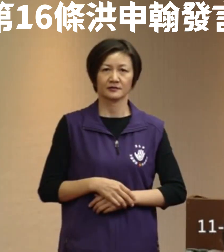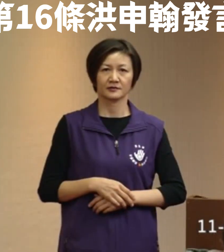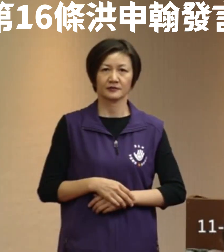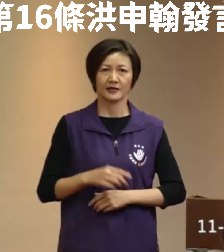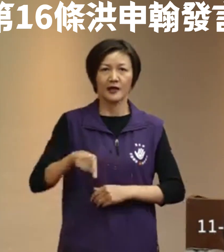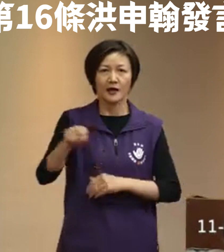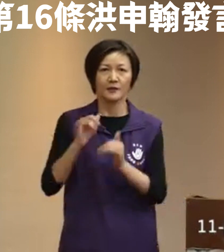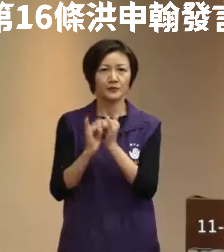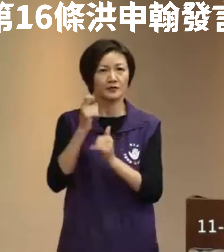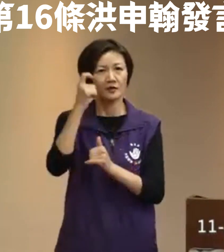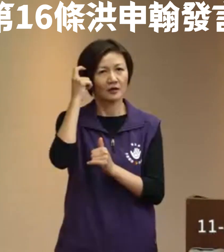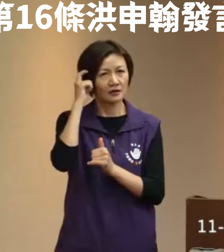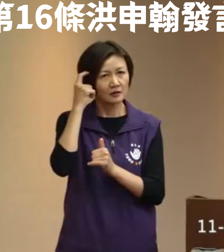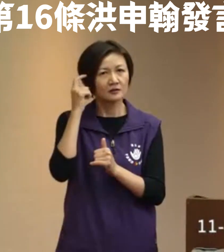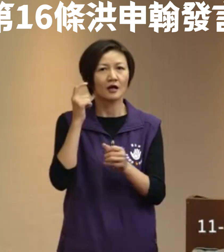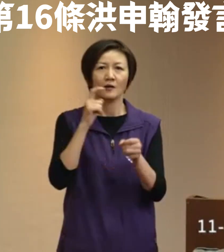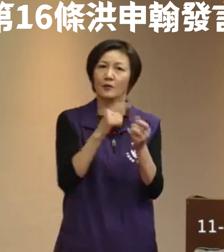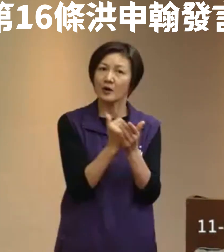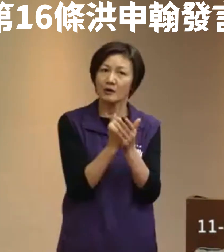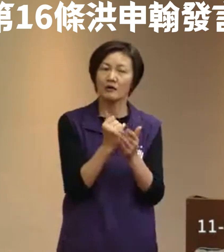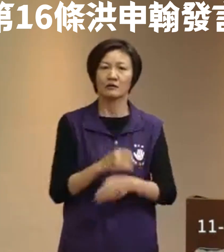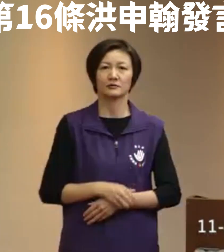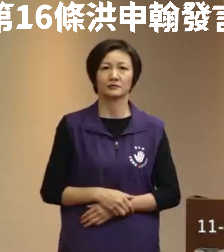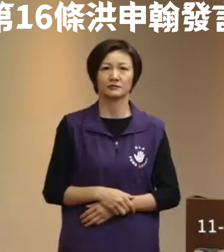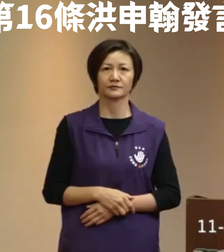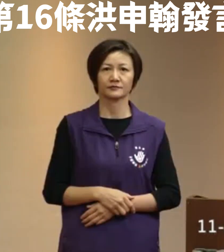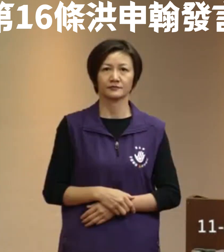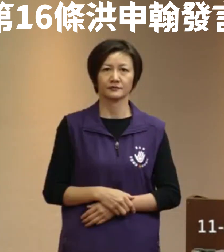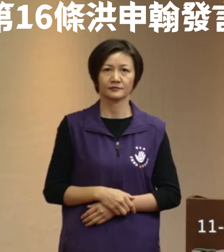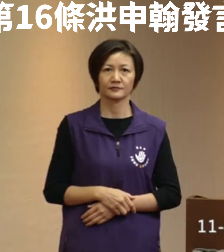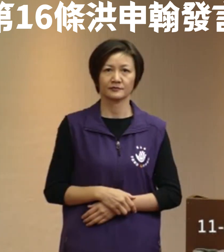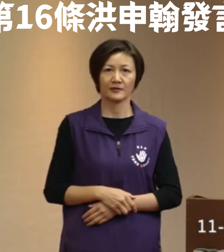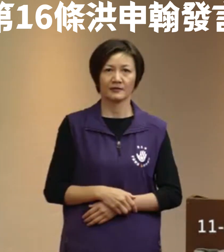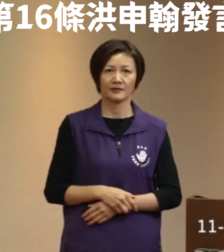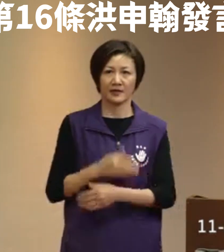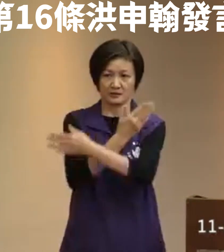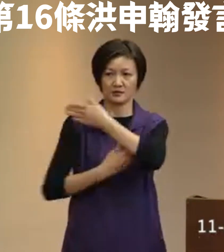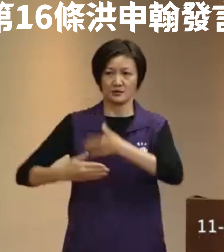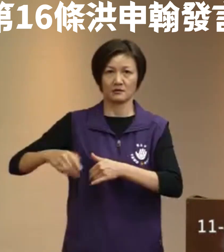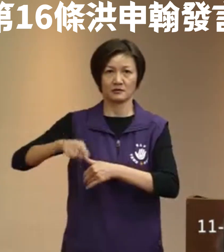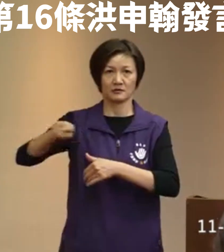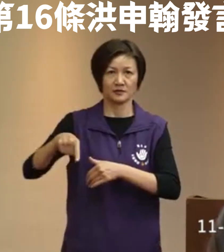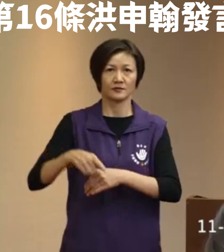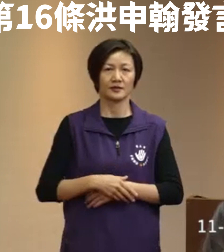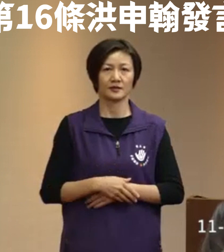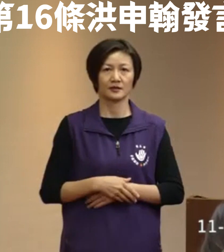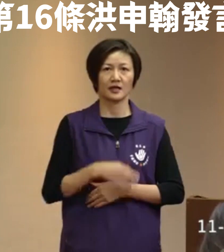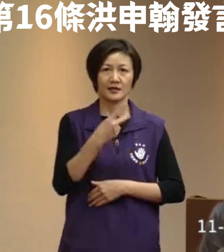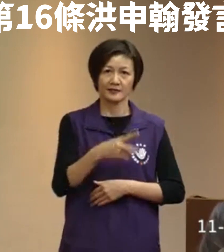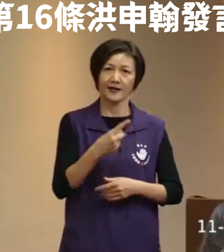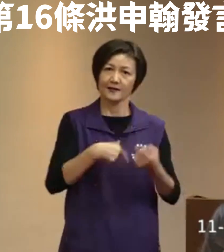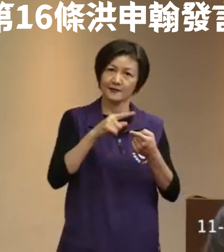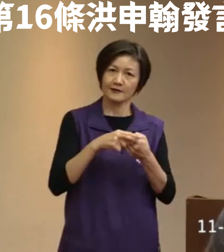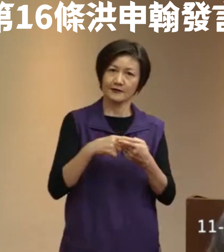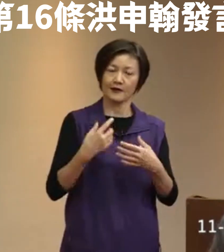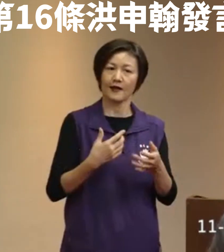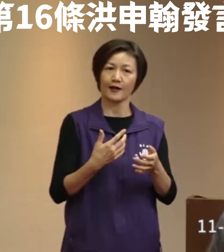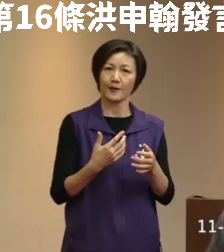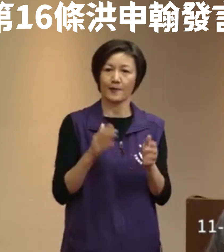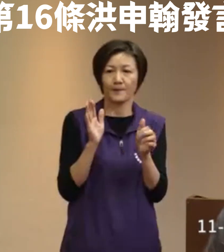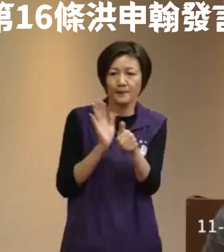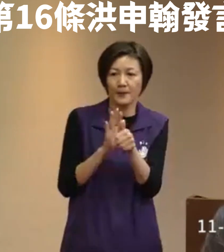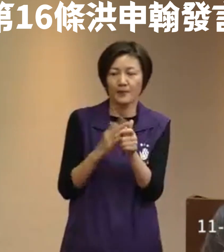大家期待的这个主流，所以也可以让障碍者，也可以让该提供合理调整的人更快速的得